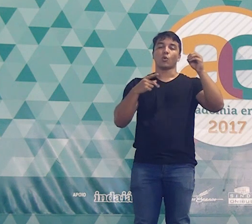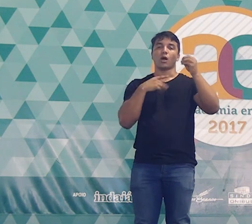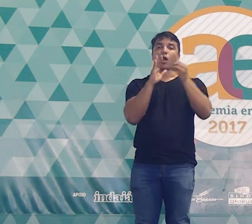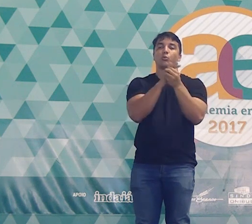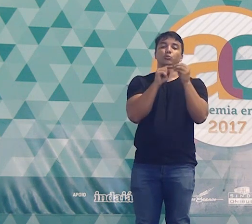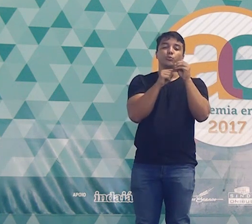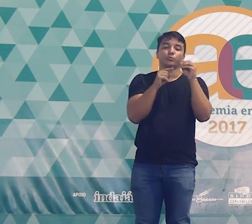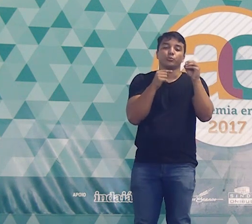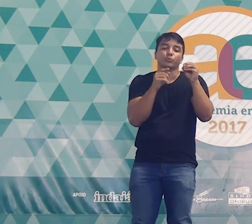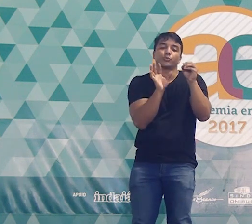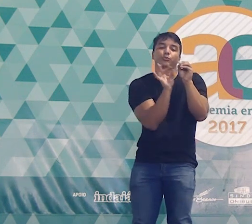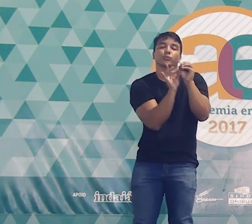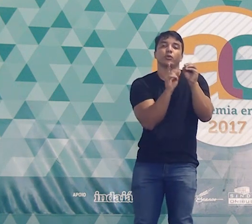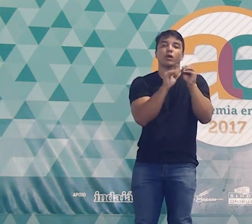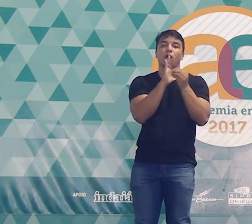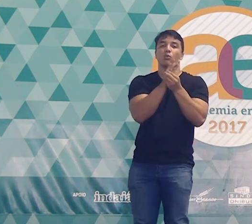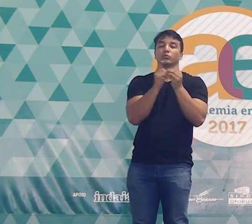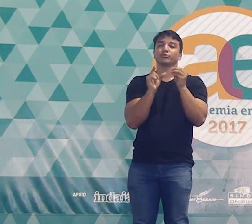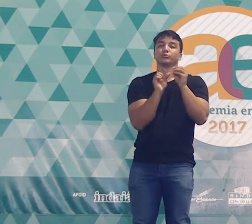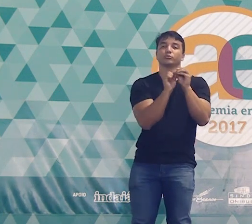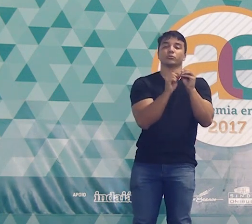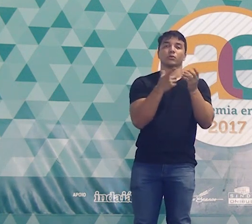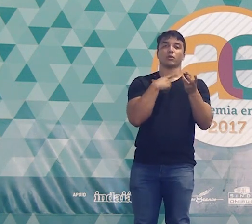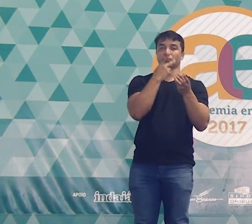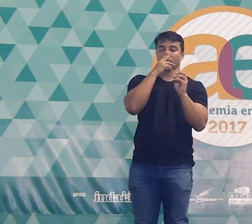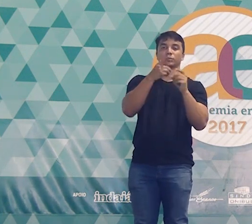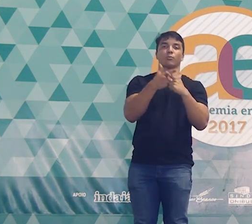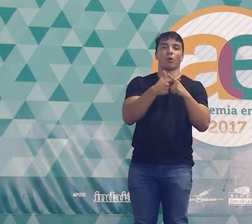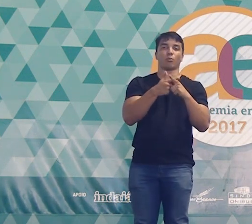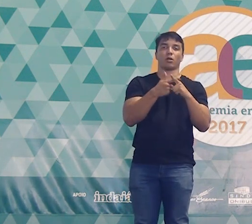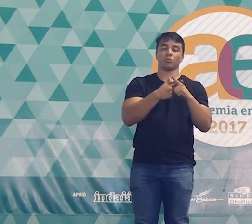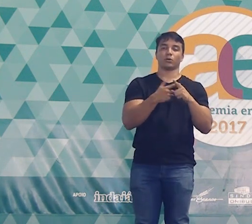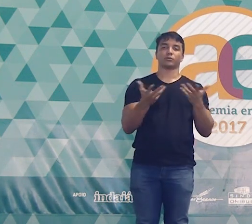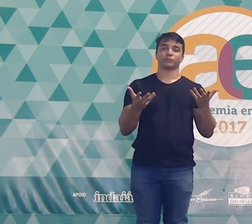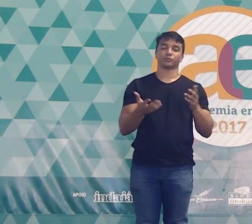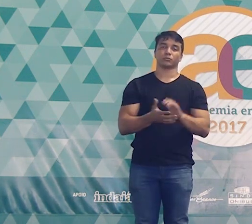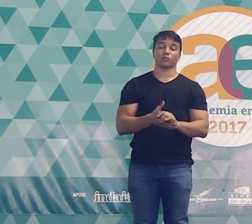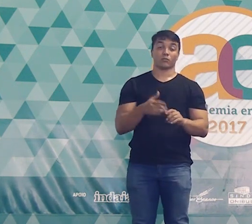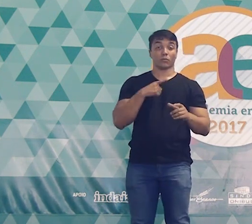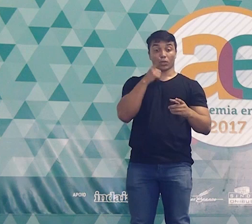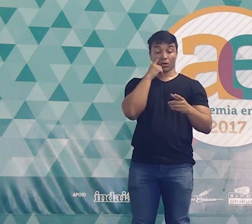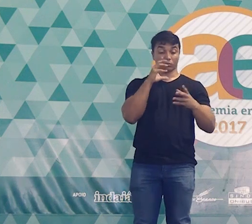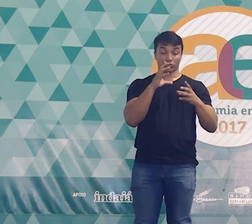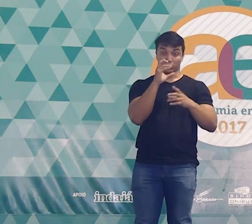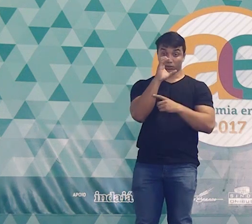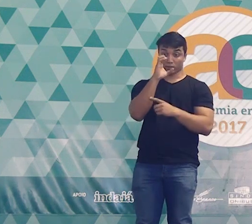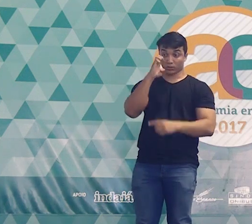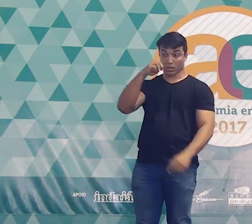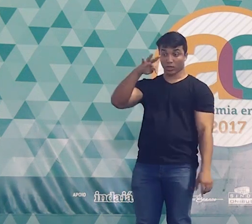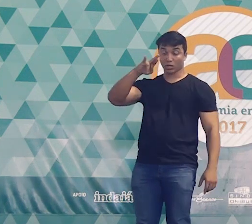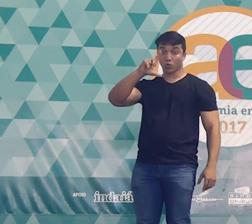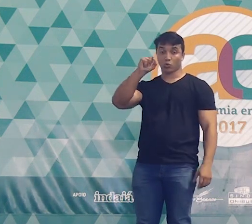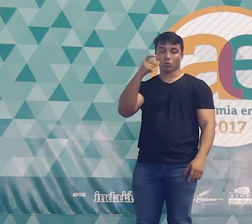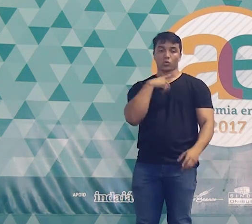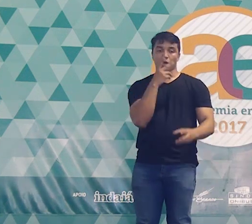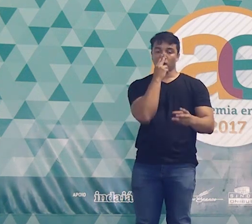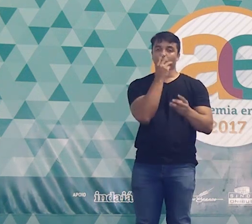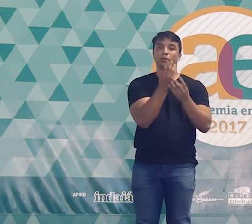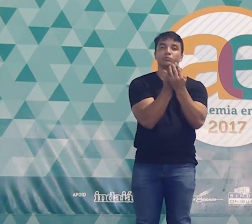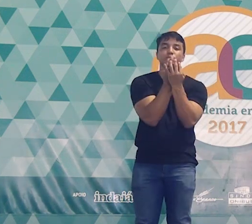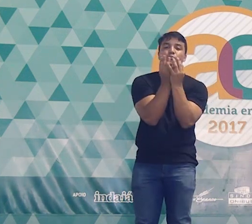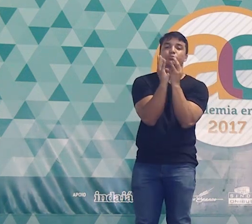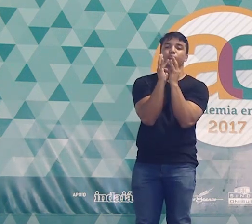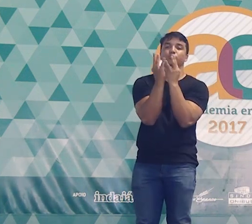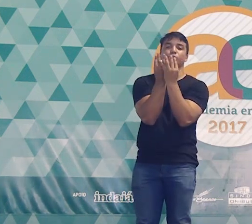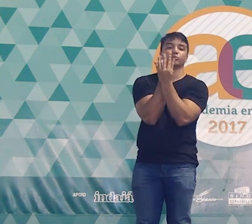Uma falha na formação do flagelo pelo centríolo, tá? O centríolo, como você está vendo aí, é um conjunto, é